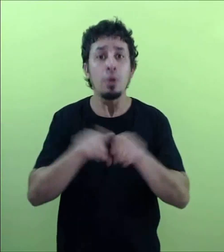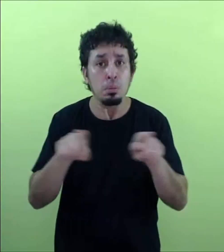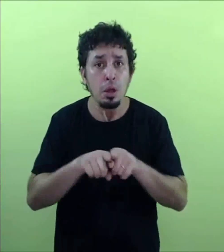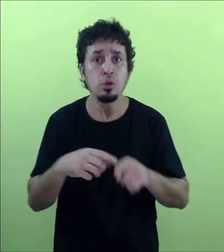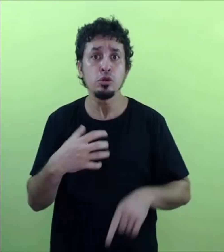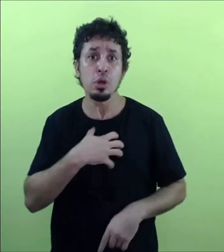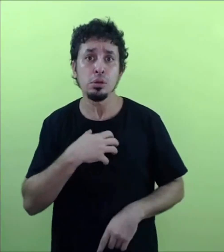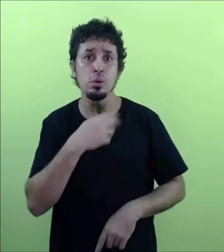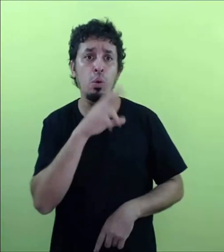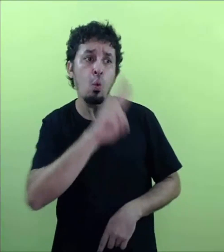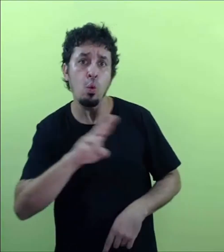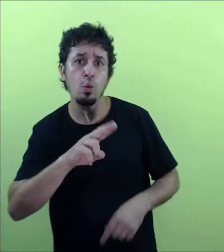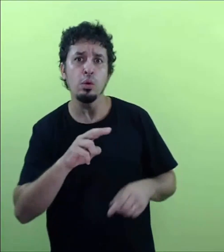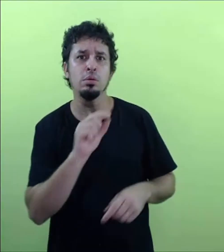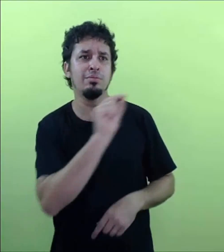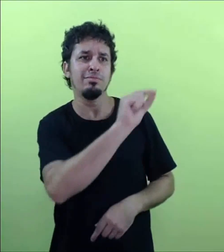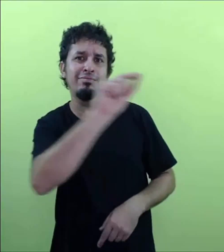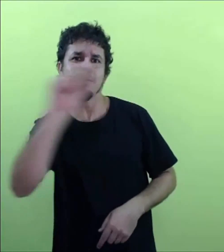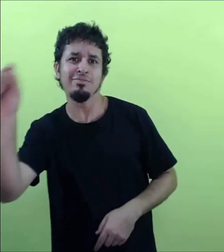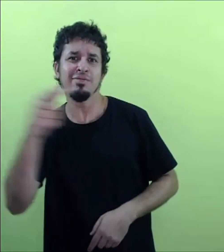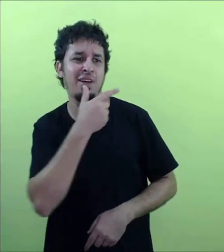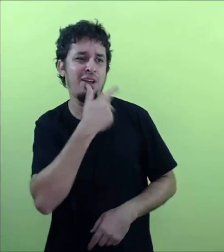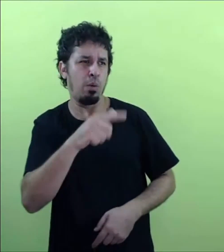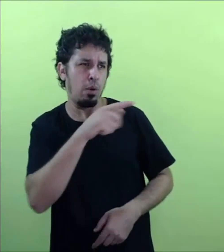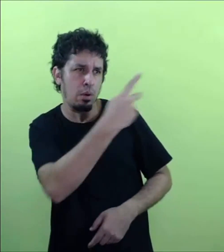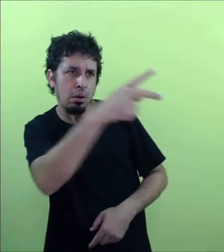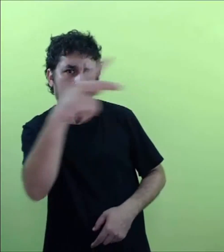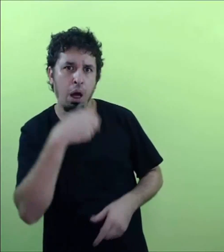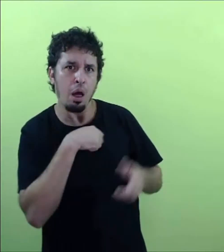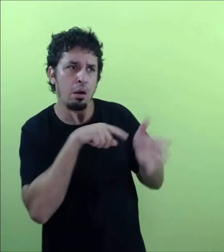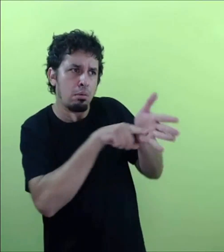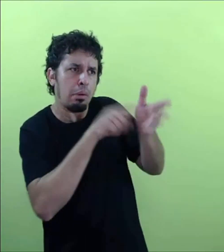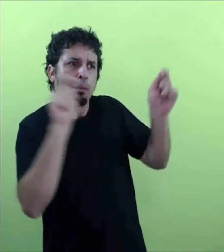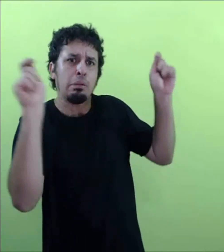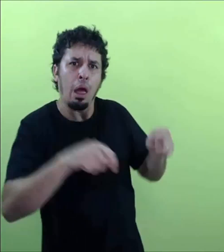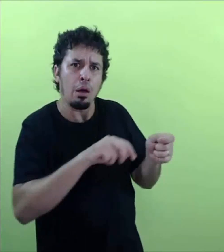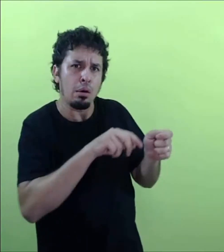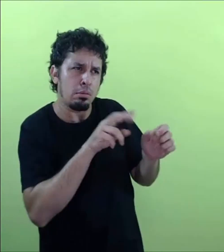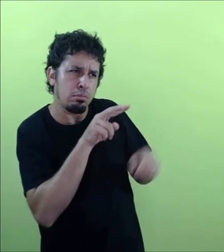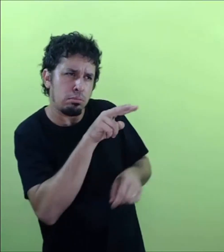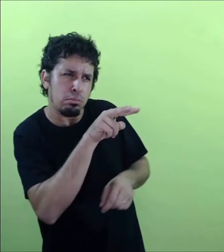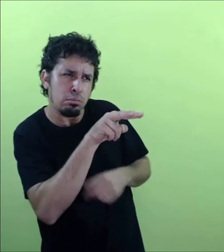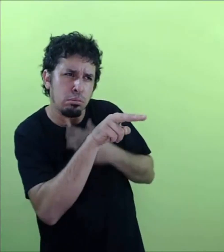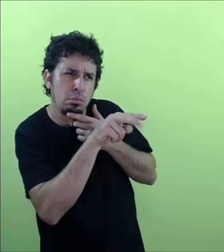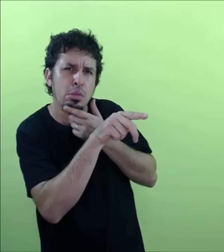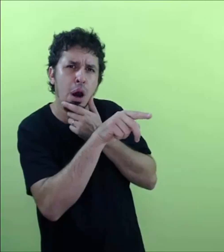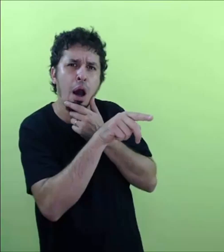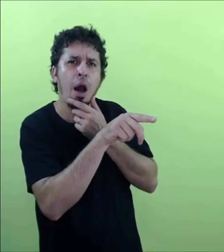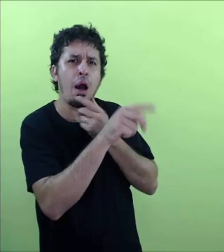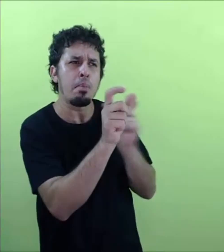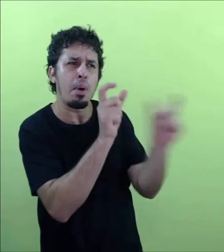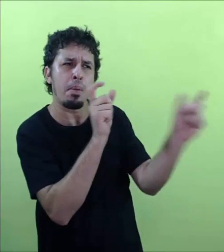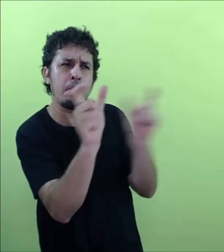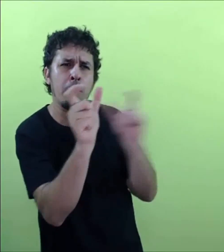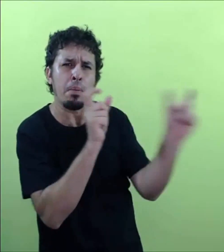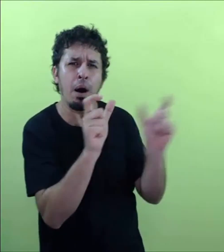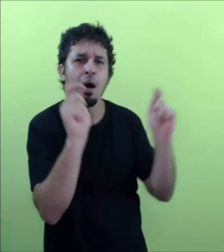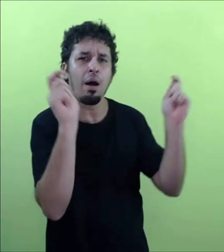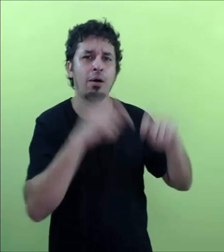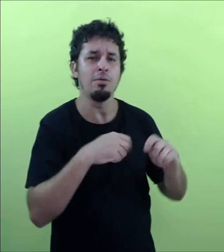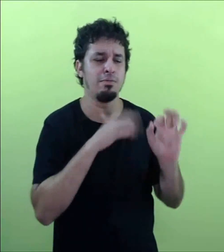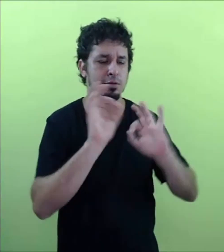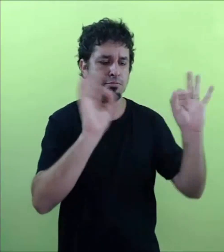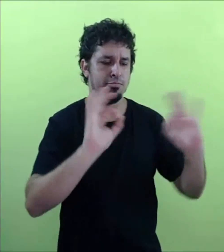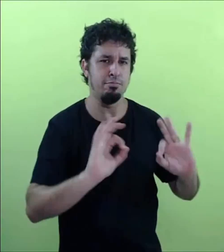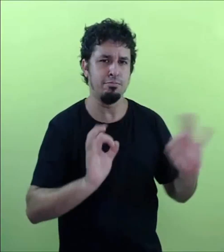mas principalmente a forma mais usual na língua sob investigação, fornecendo aos tradutores dados para empregar os